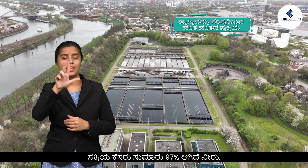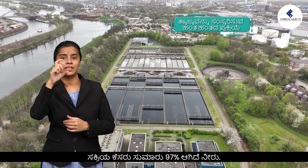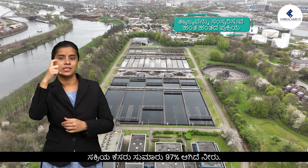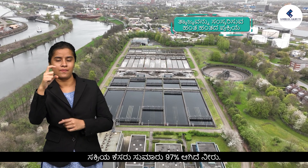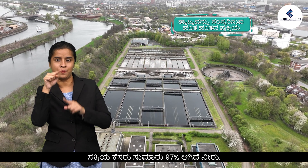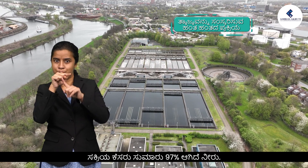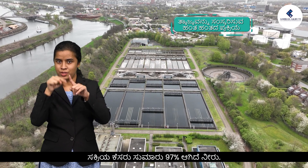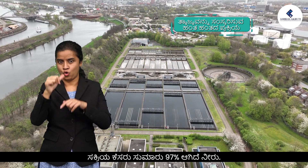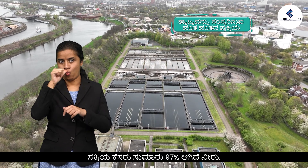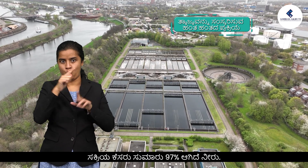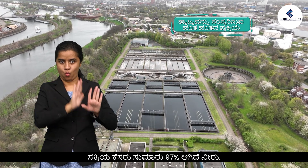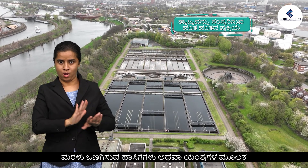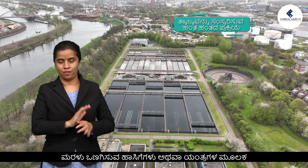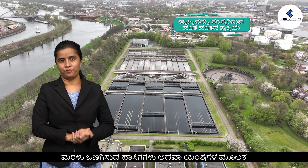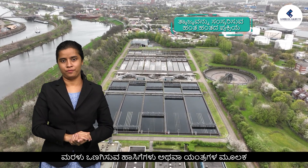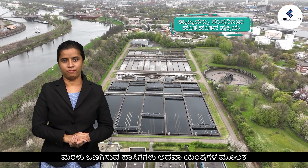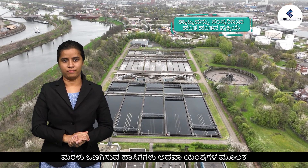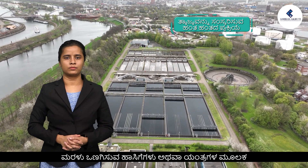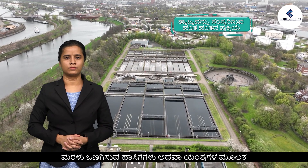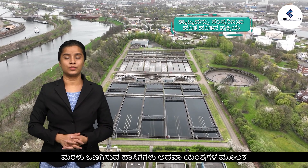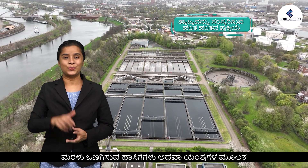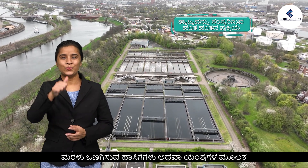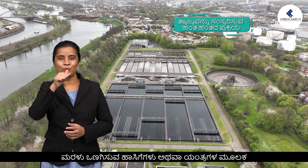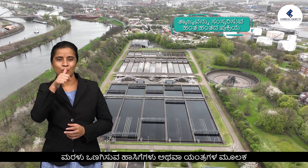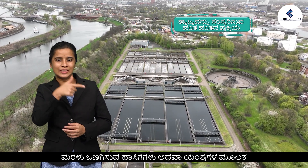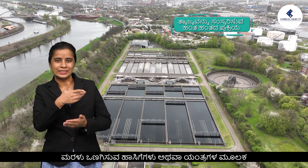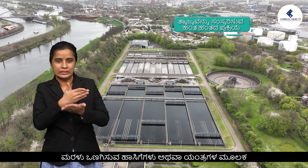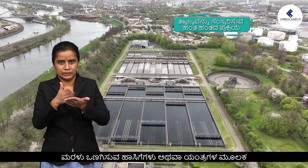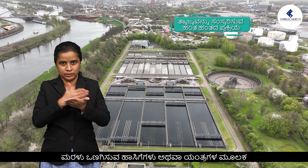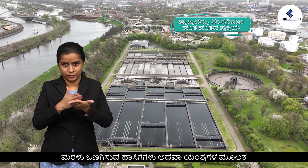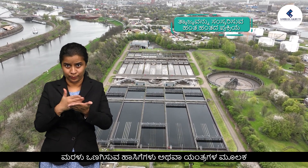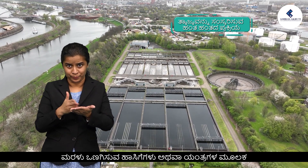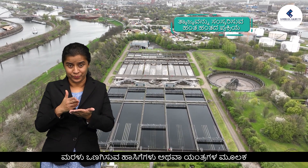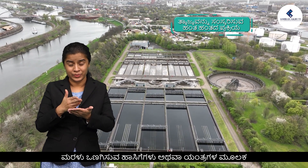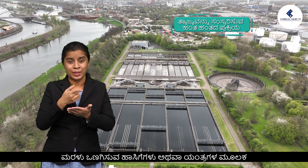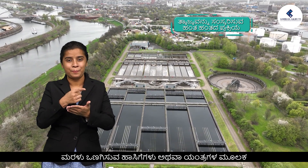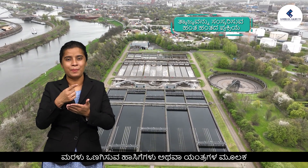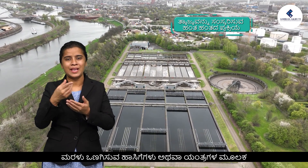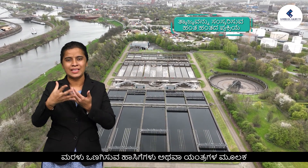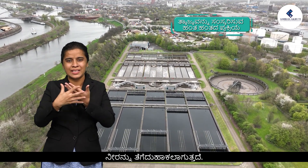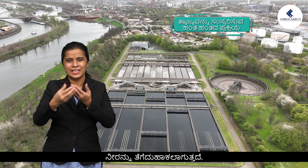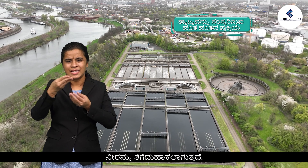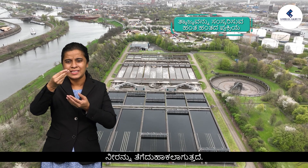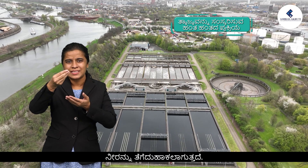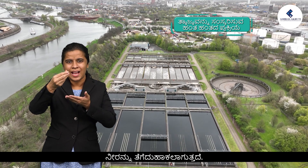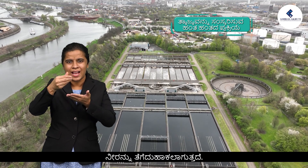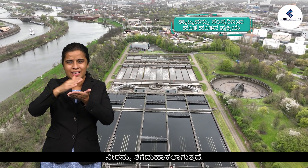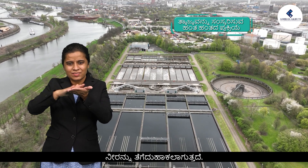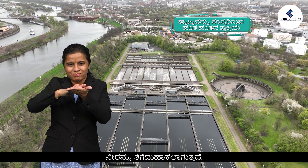97% ಆಗಿದೆ. ನೀರು ಮರಳು ಒಣಗಿಸುವ ಹಾಸಿಗೆಗಳು ಅಥವಾ ಯಂತ್ರಗಳ ಮೂಲಕ